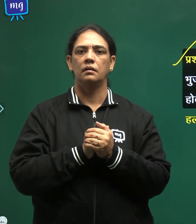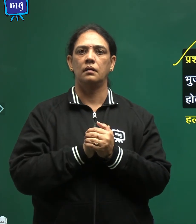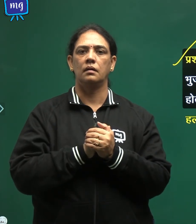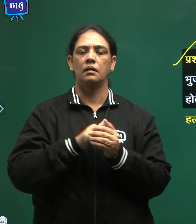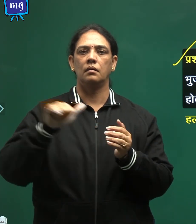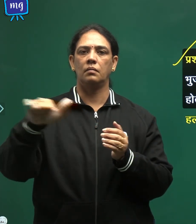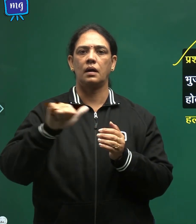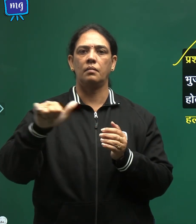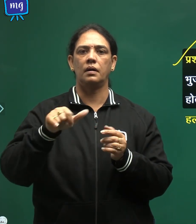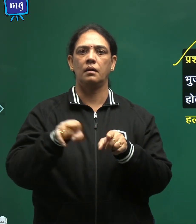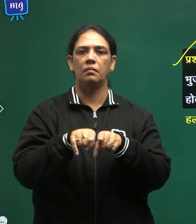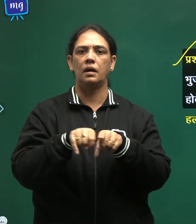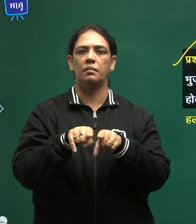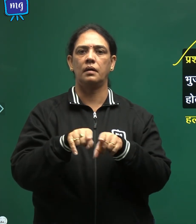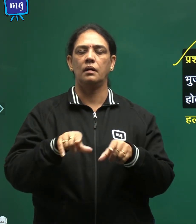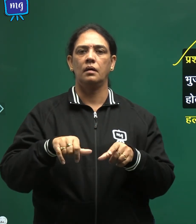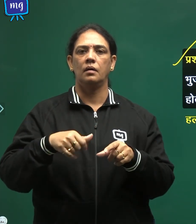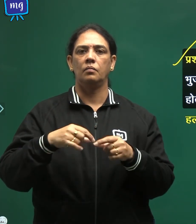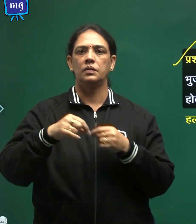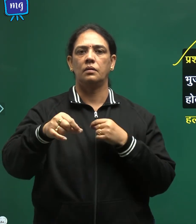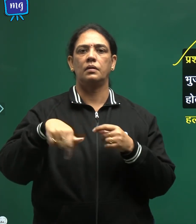बराबर भुजाओं के